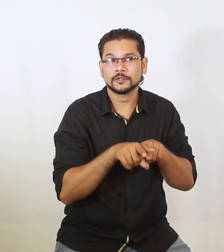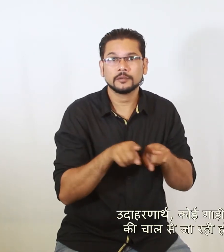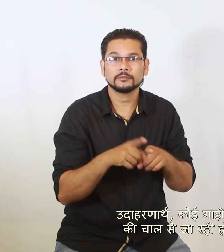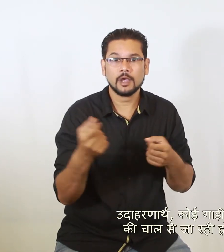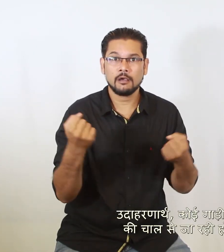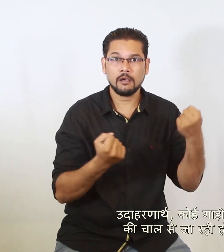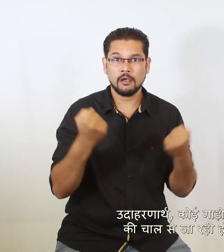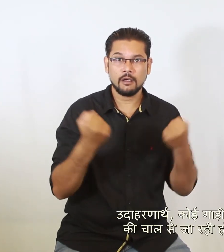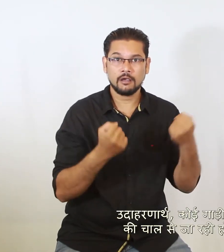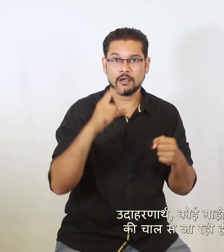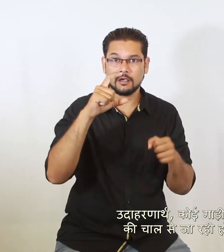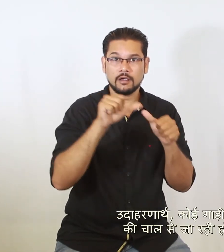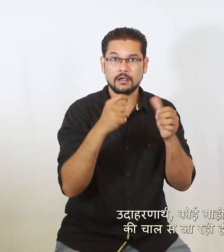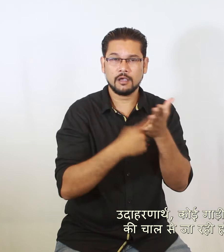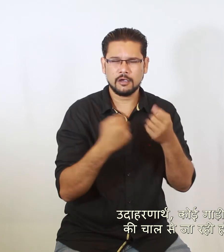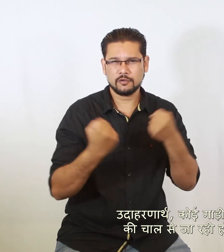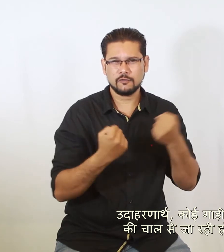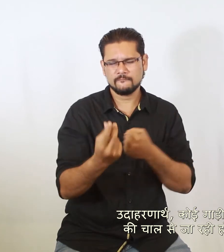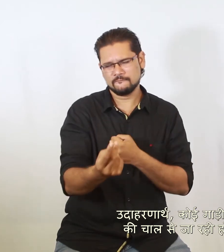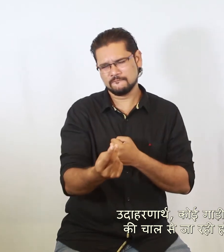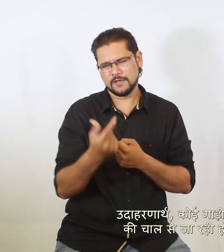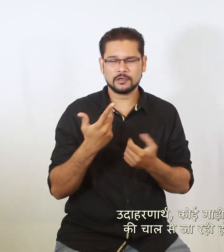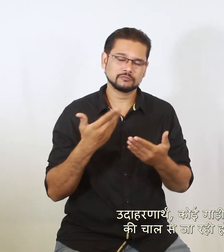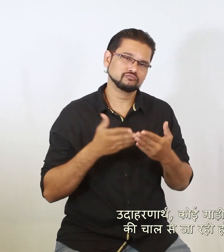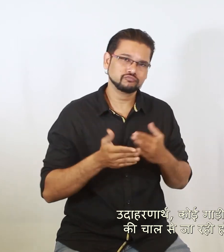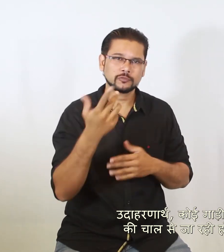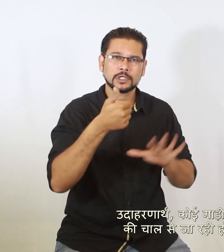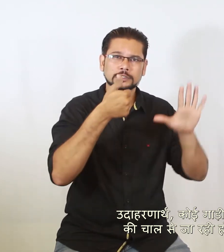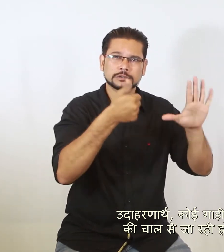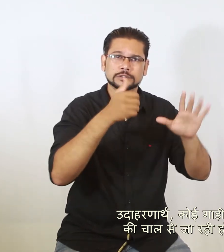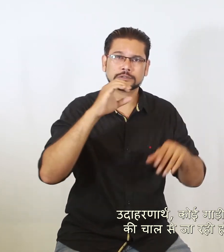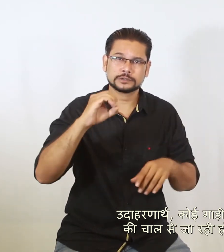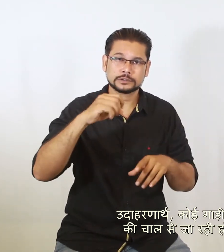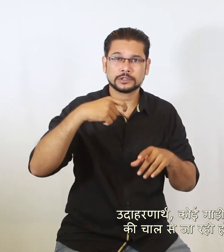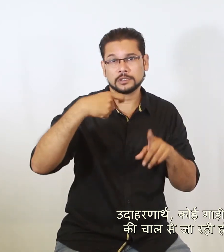उधार नार्थ कोई गाड़ी 60 किलोमेटर प्रतिघंटे की चाल से जा रही हो सकती है